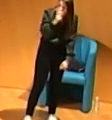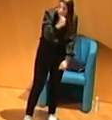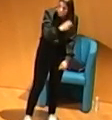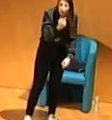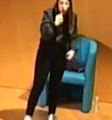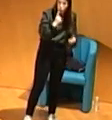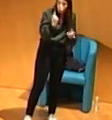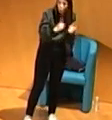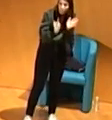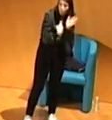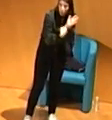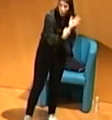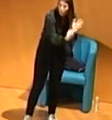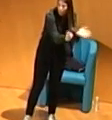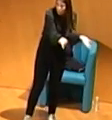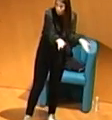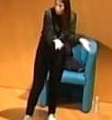va recommencer. Et